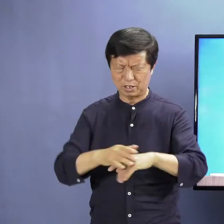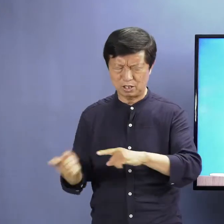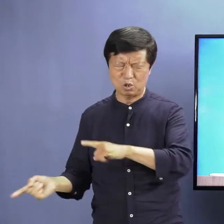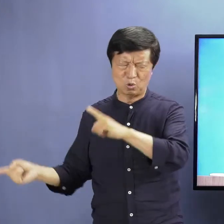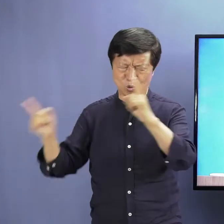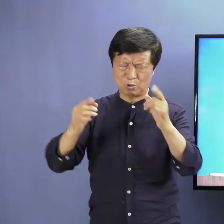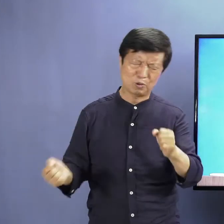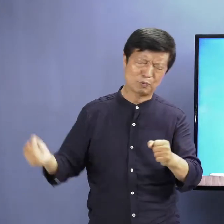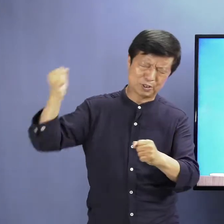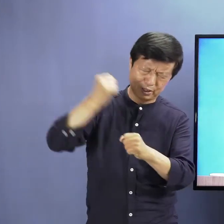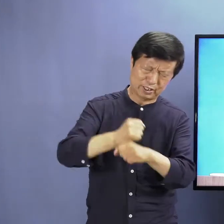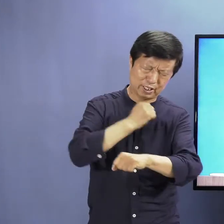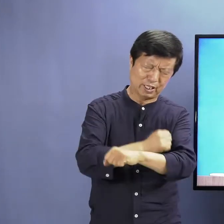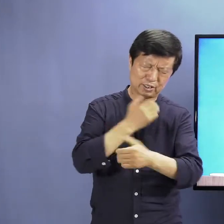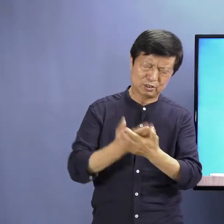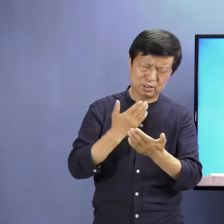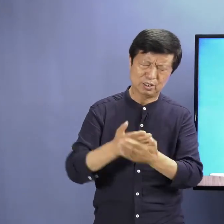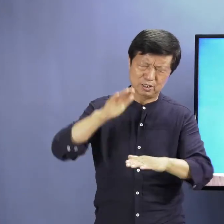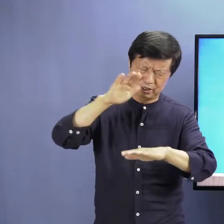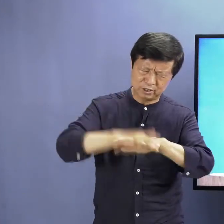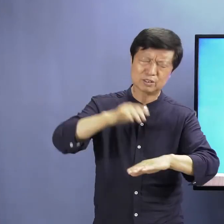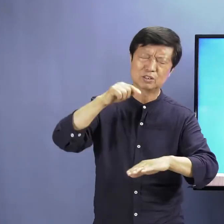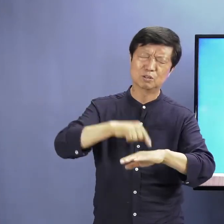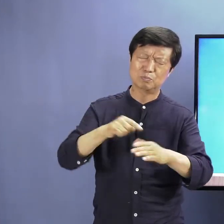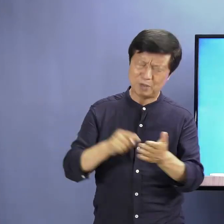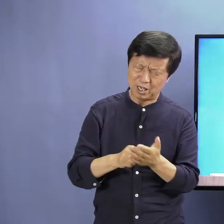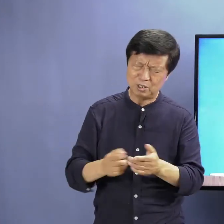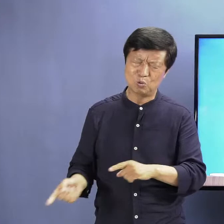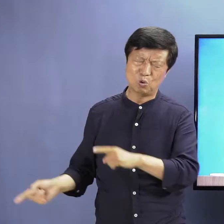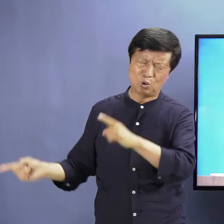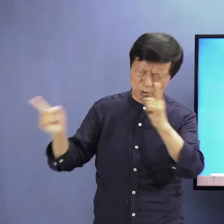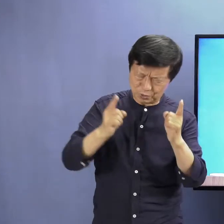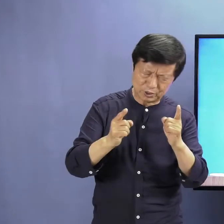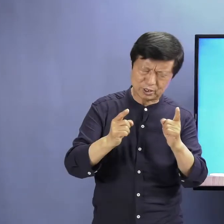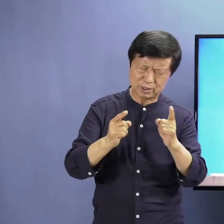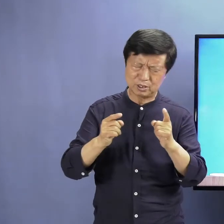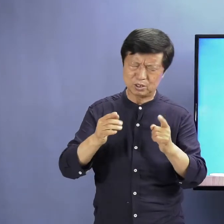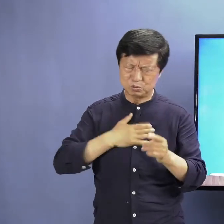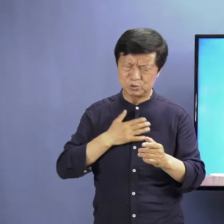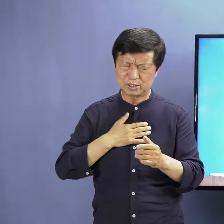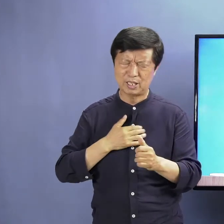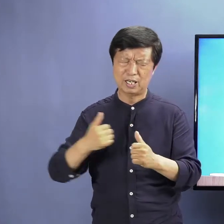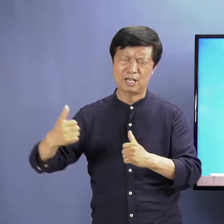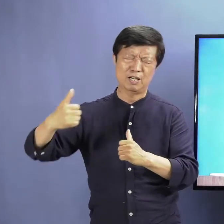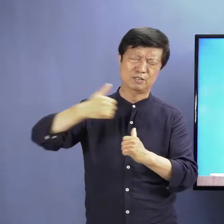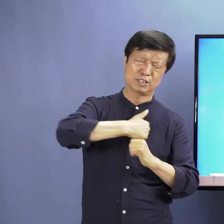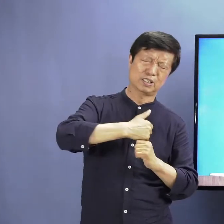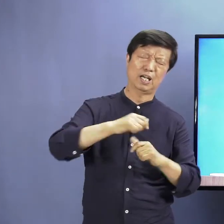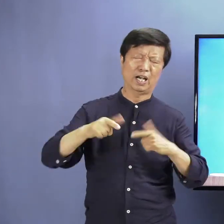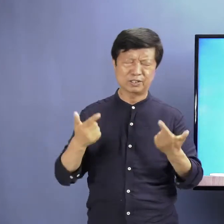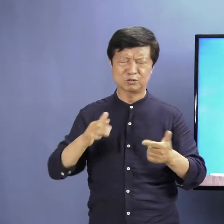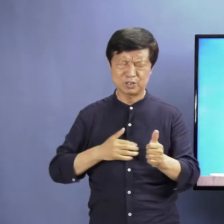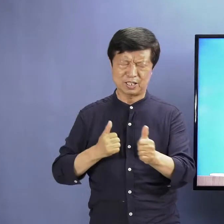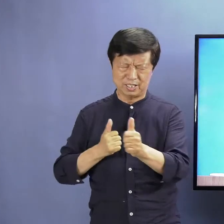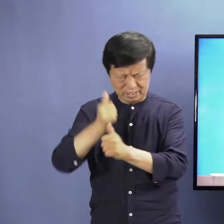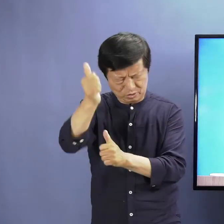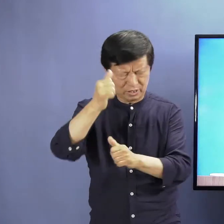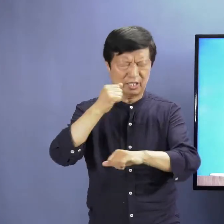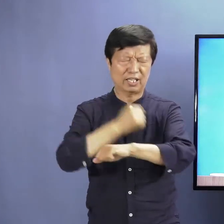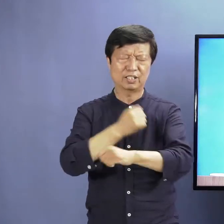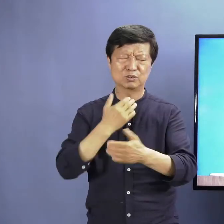정말 그 뜨거운 그 열정 회복되게 하여 주옵소서. 고난을 당하지 않고 이기는 그 열정 회복되게 하여 주옵소서. 이